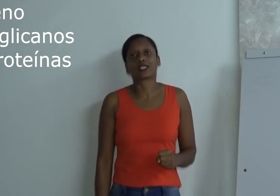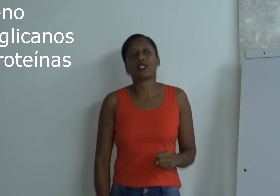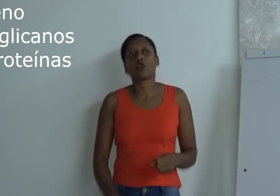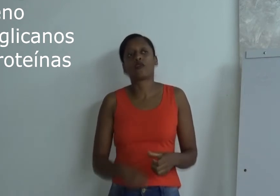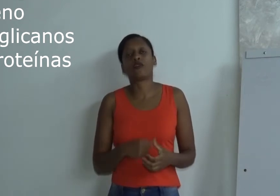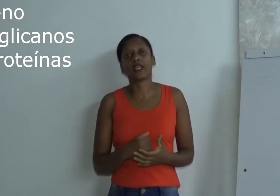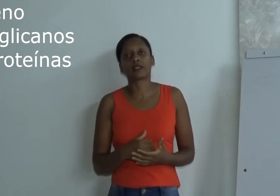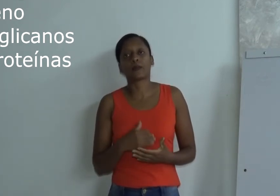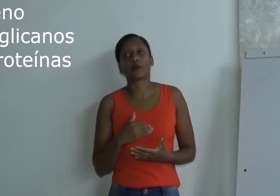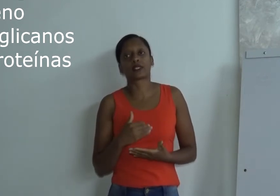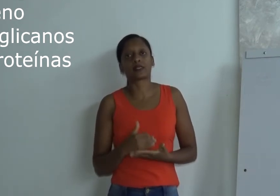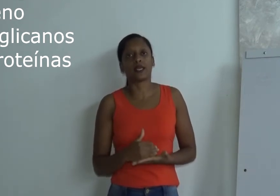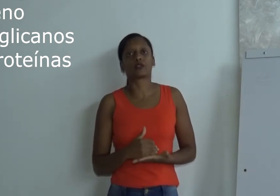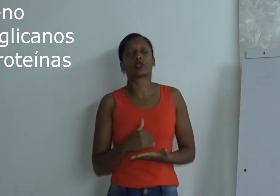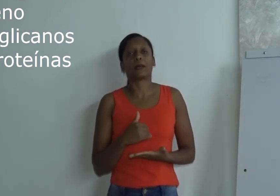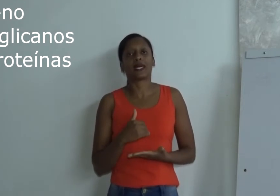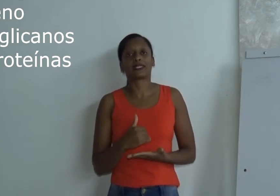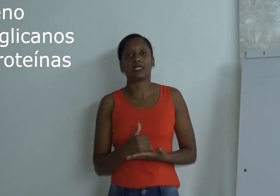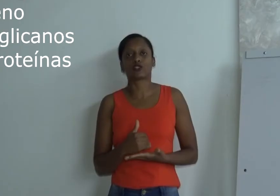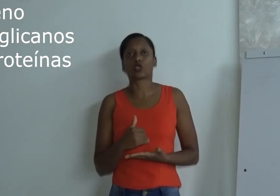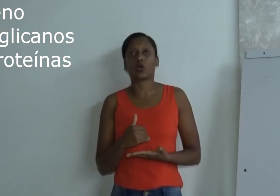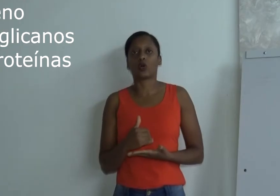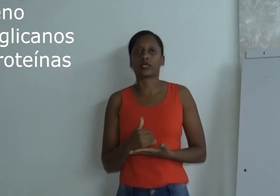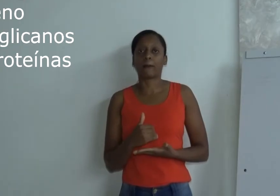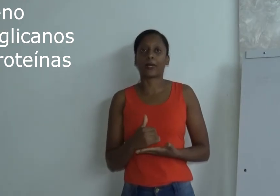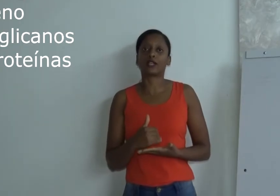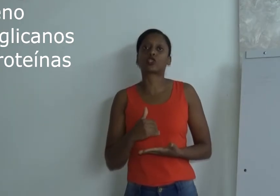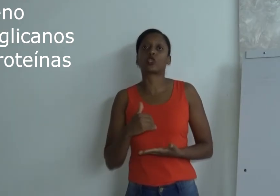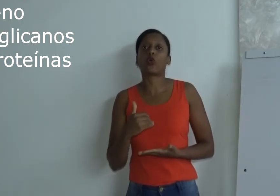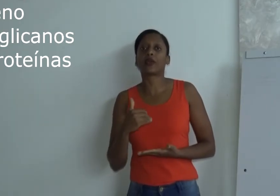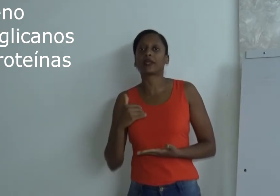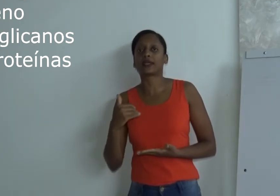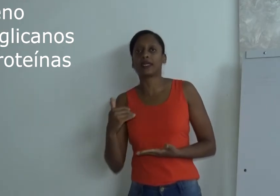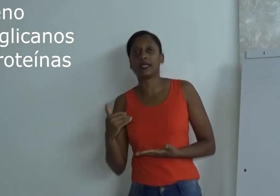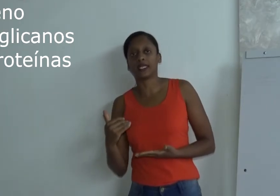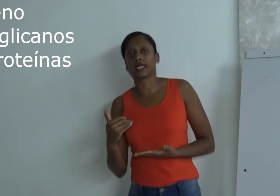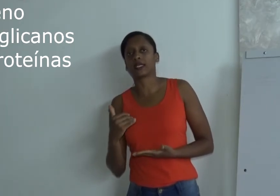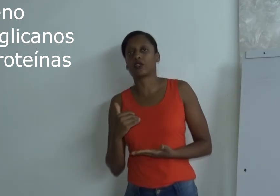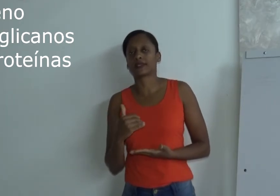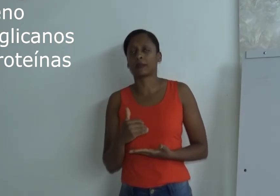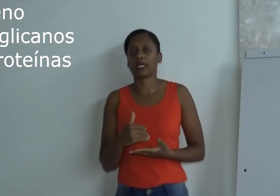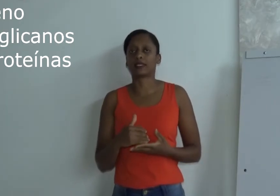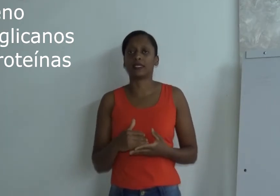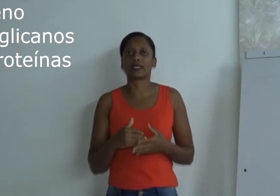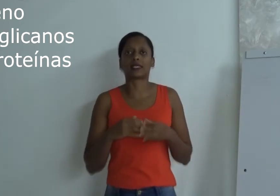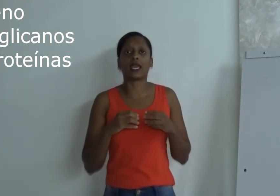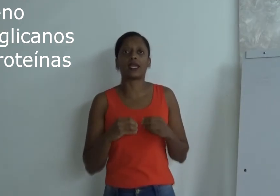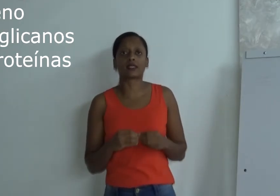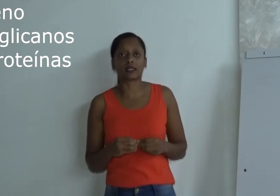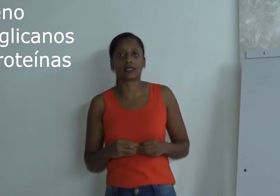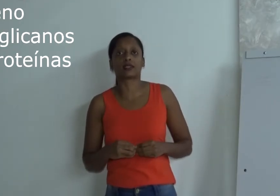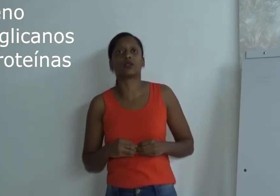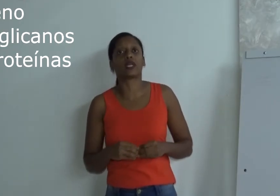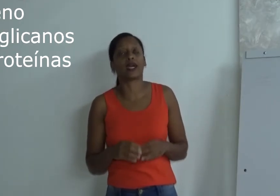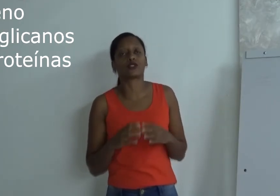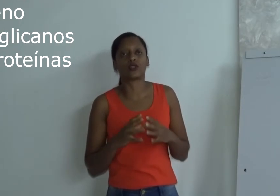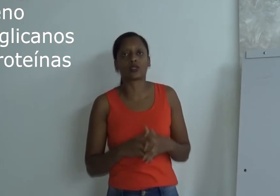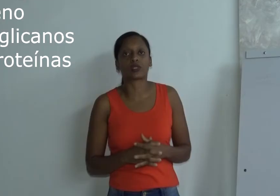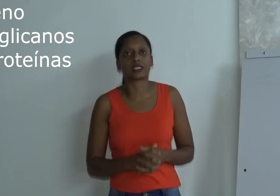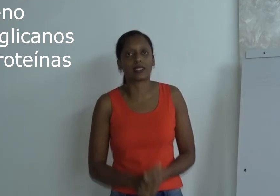acontece? 90% da matriz ou da parte orgânica da nossa matriz extracelular do nosso